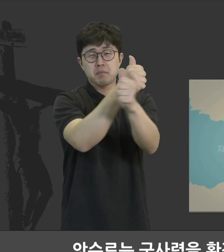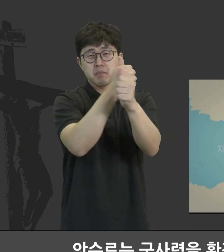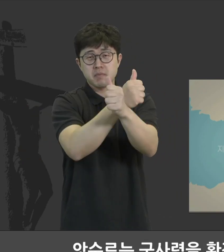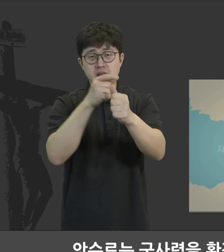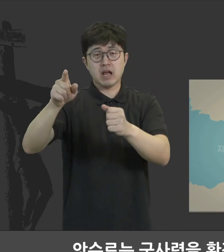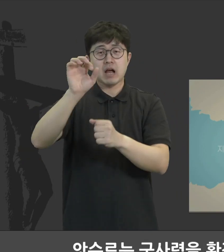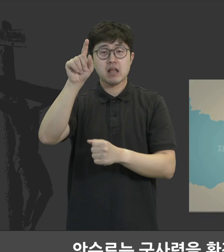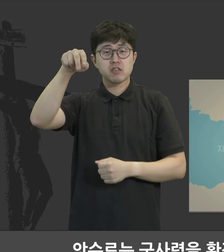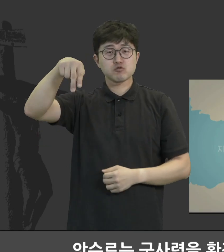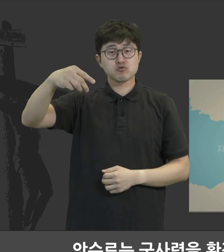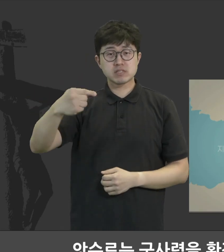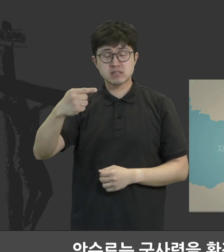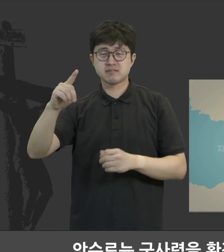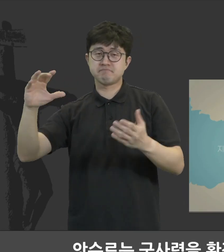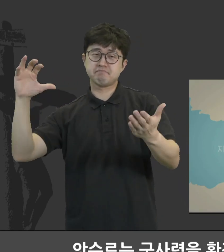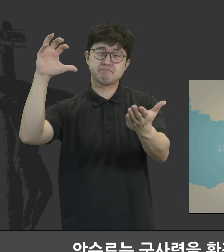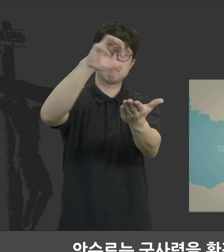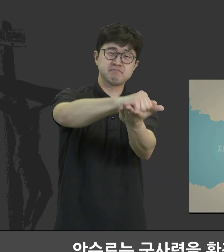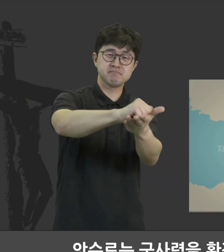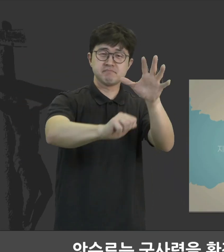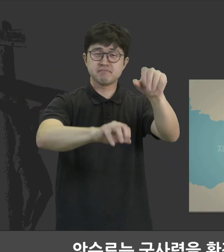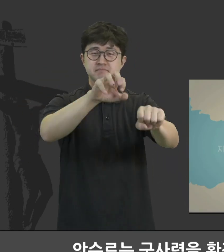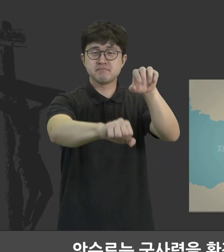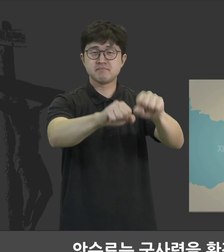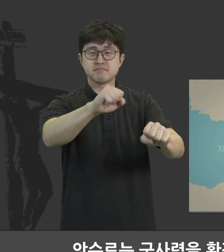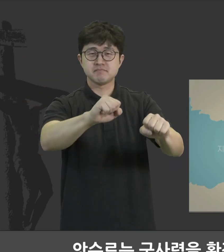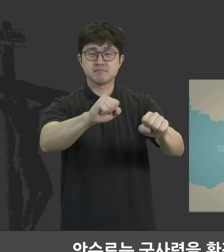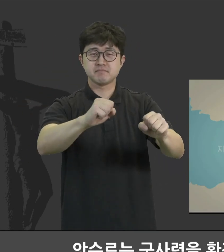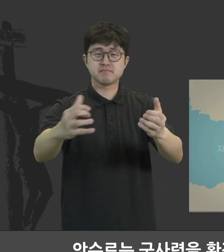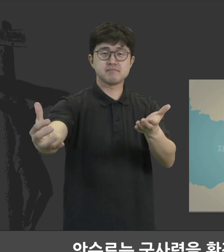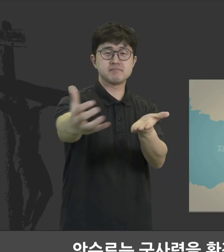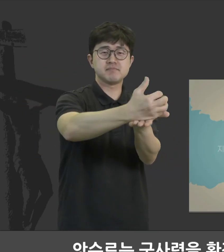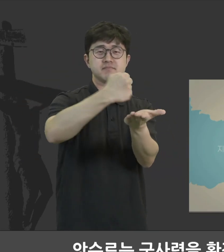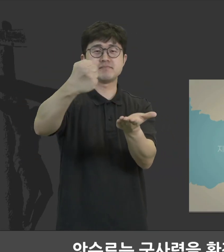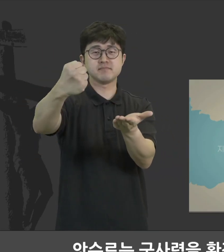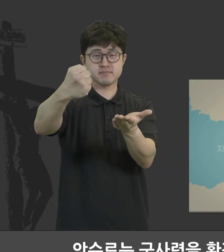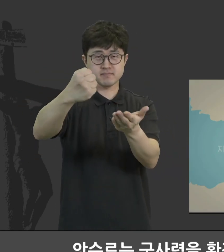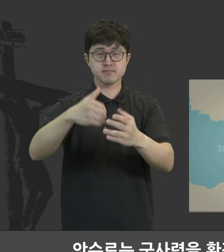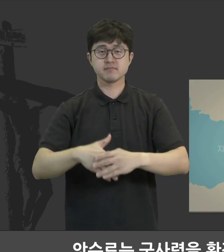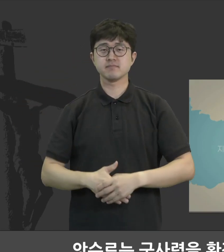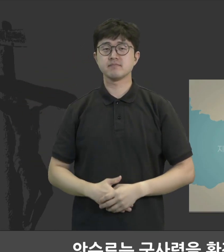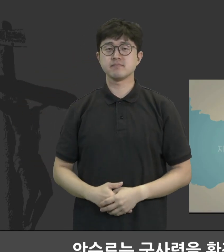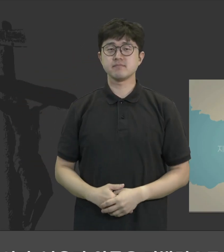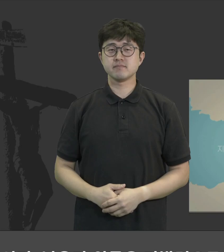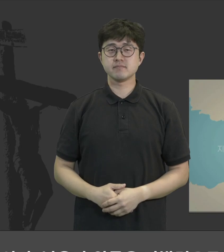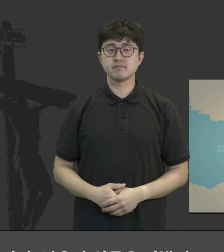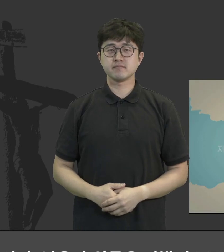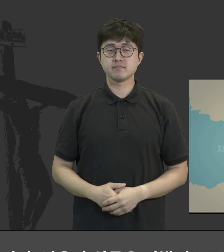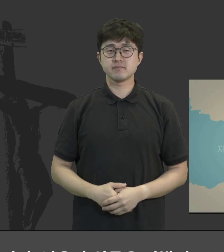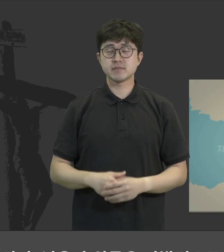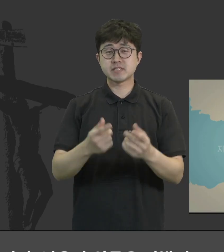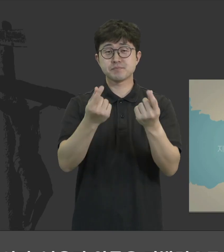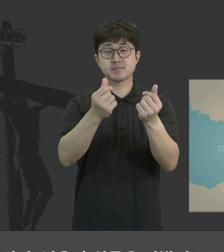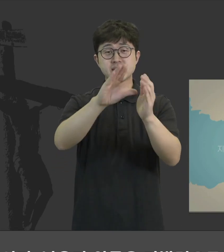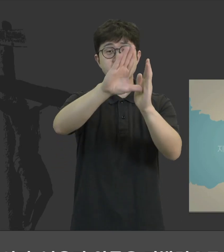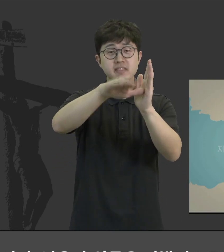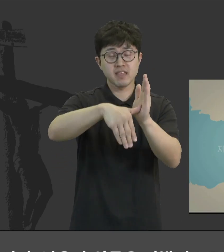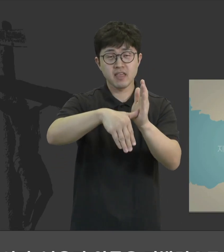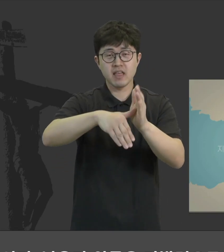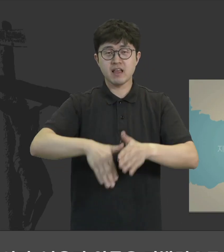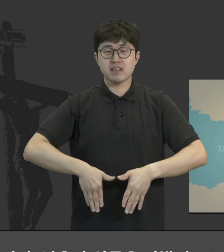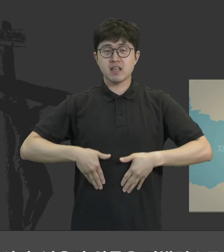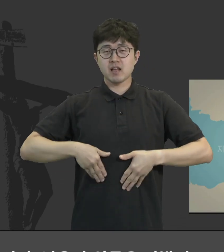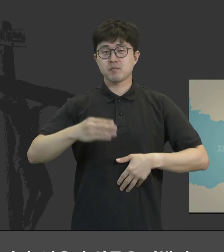아수르는 군사력을 확장해가며 북이스라엘을 침략하고 점령하게 됩니다. 비슷한 시기